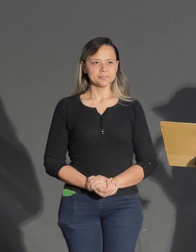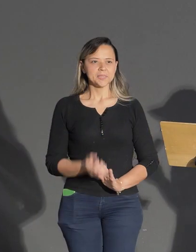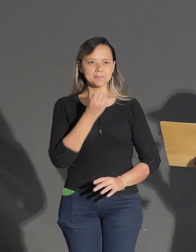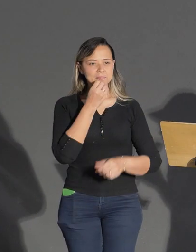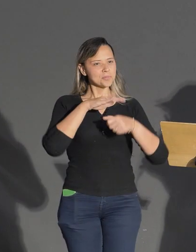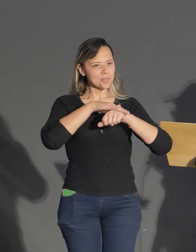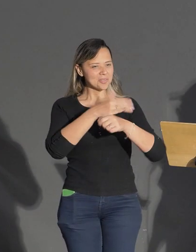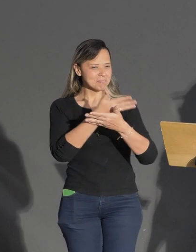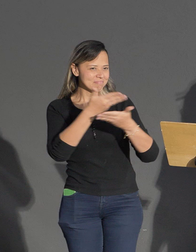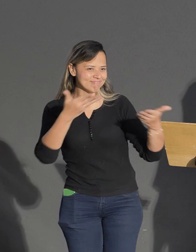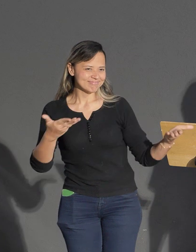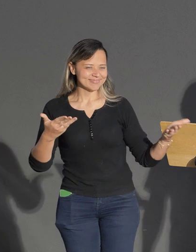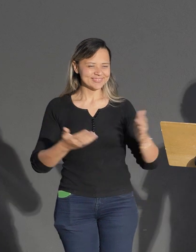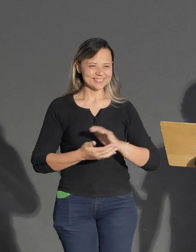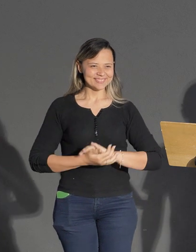Boa noite, pessoal.